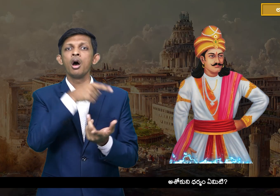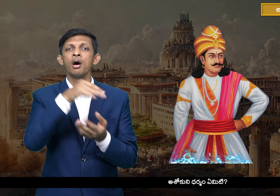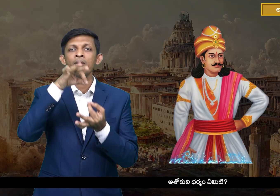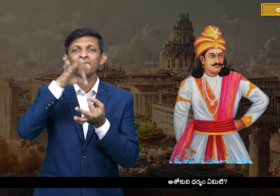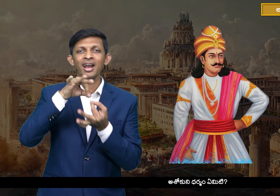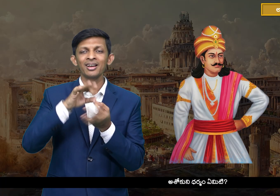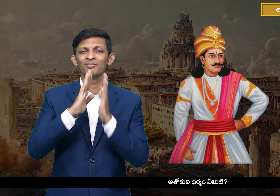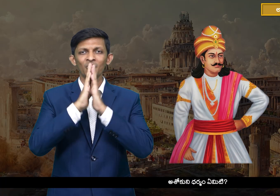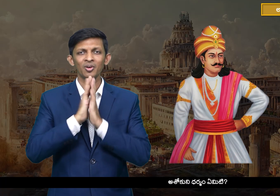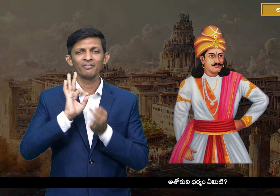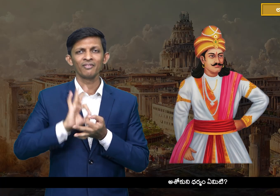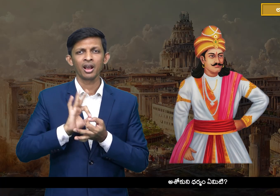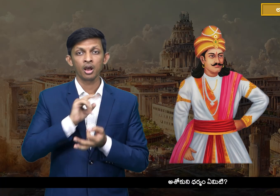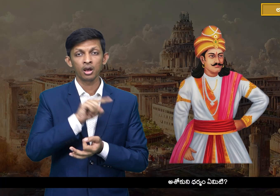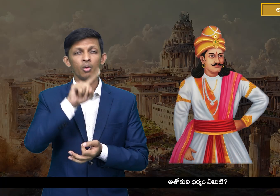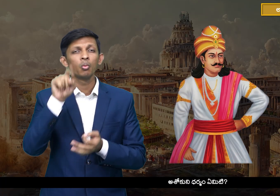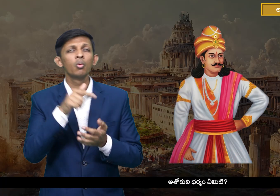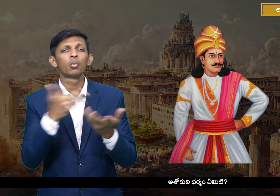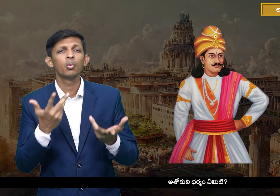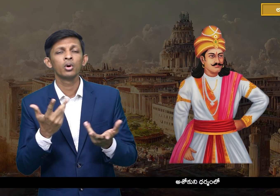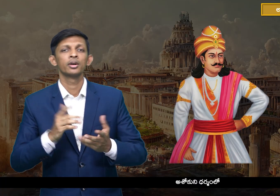అశోకుని ధర్మం ఏమిటి?